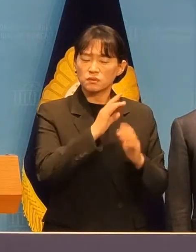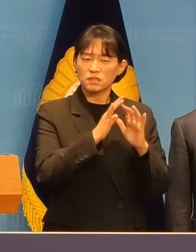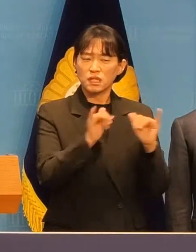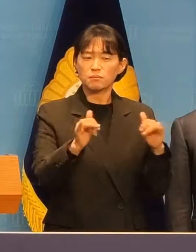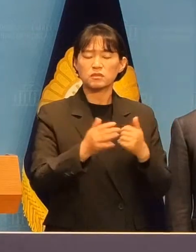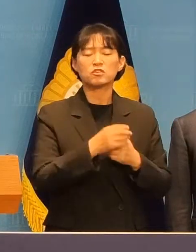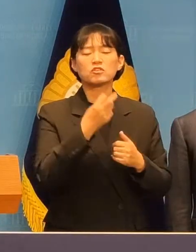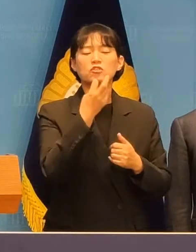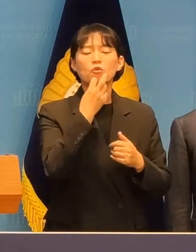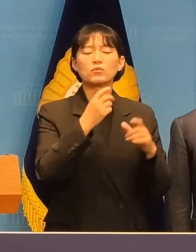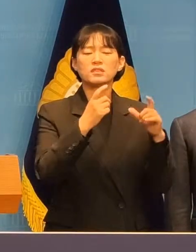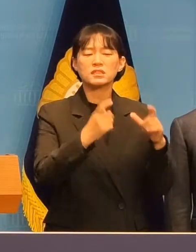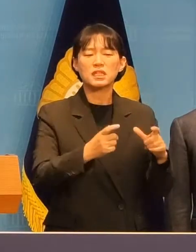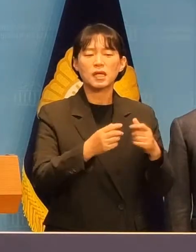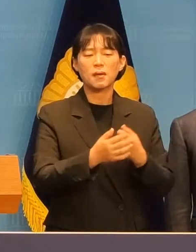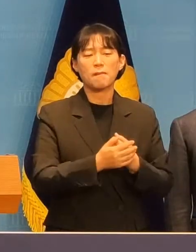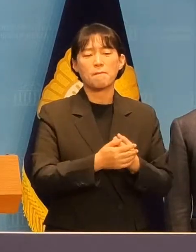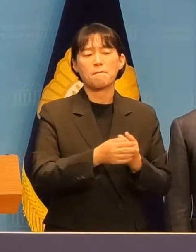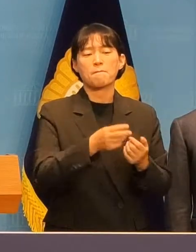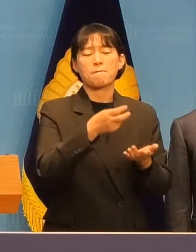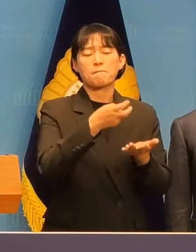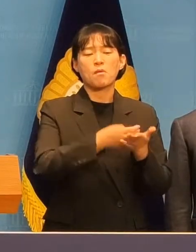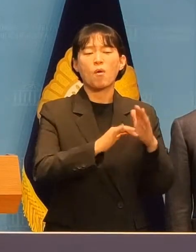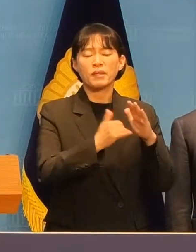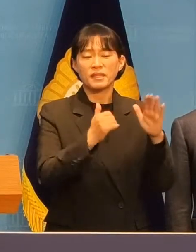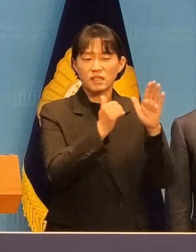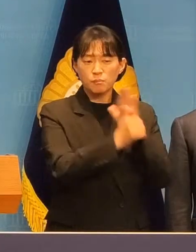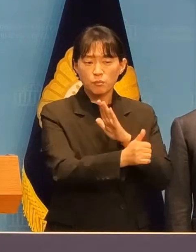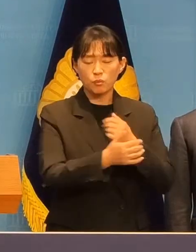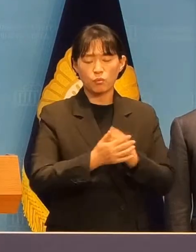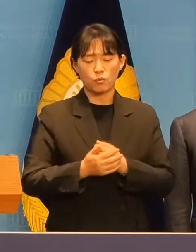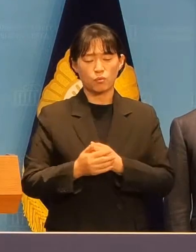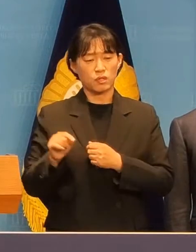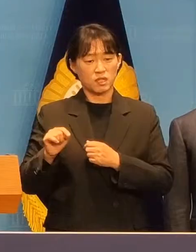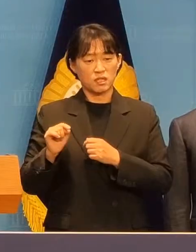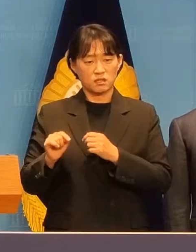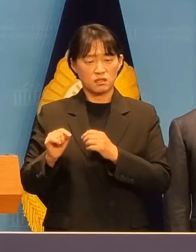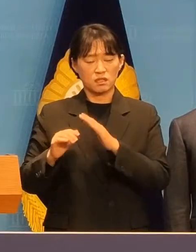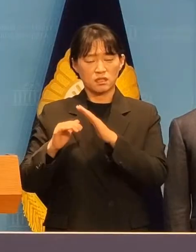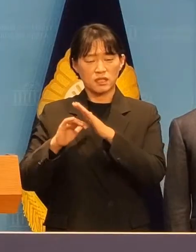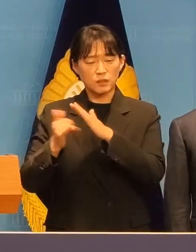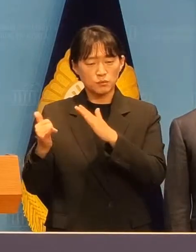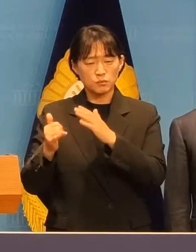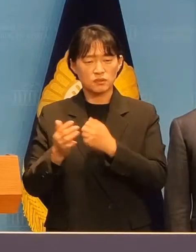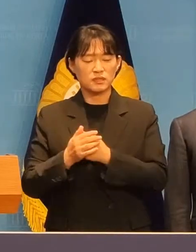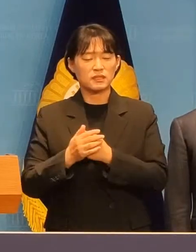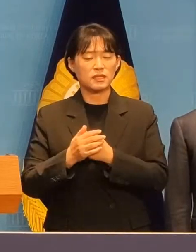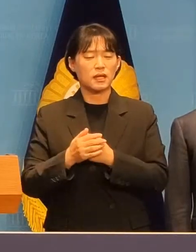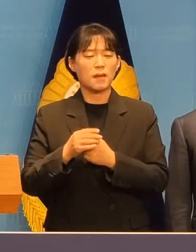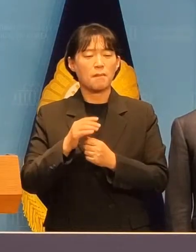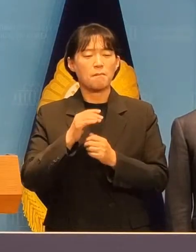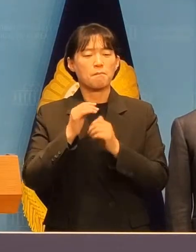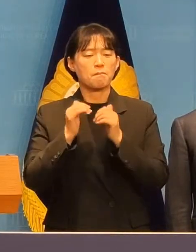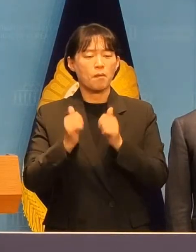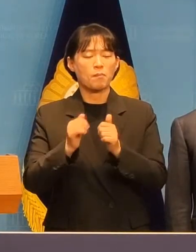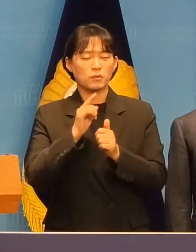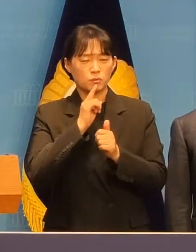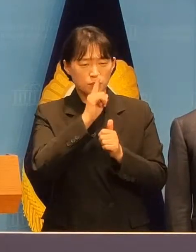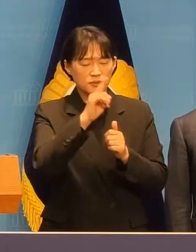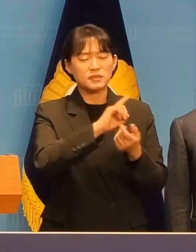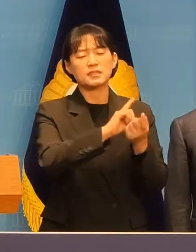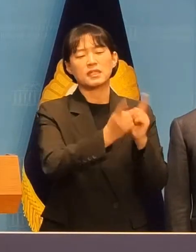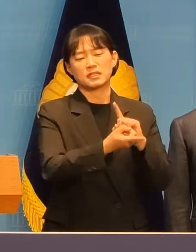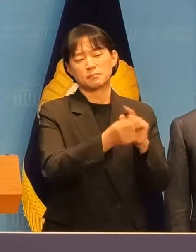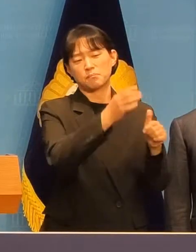법무법인 대표이며 요순 사건 유족의 재심 형사보상 소송을 대리하고 있는 변호사와